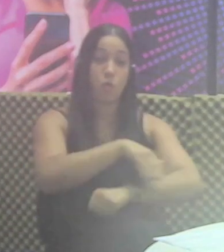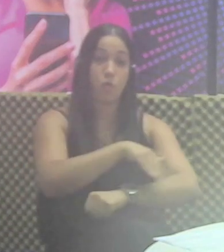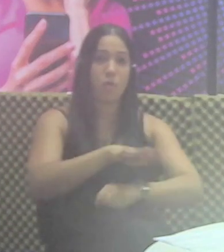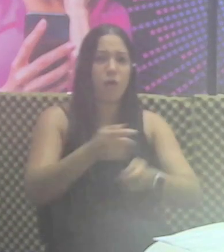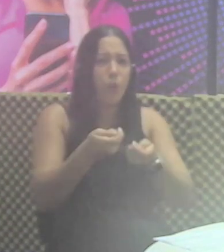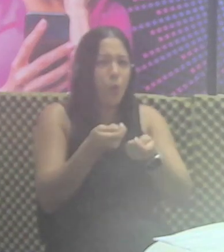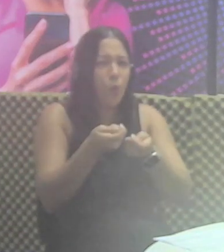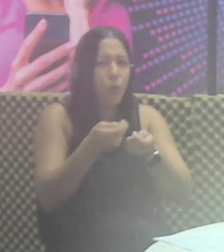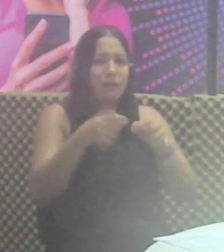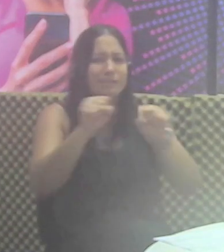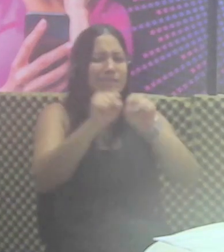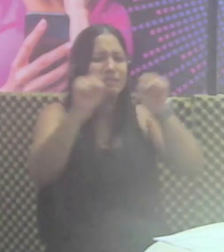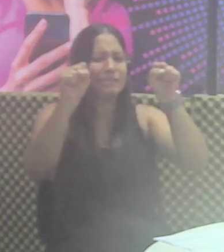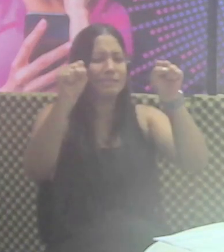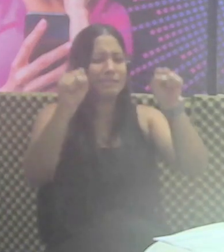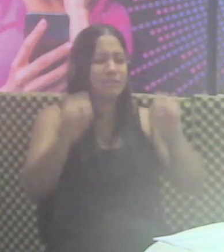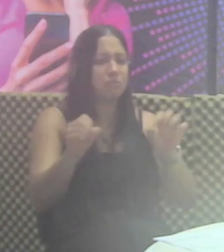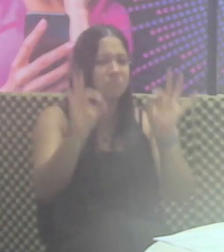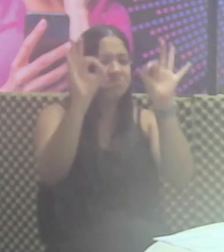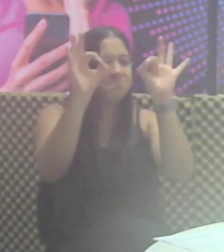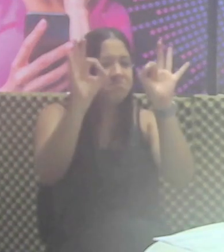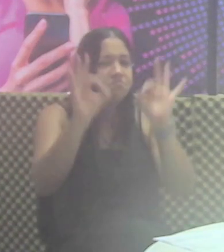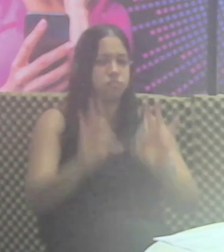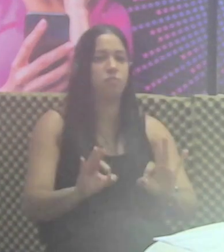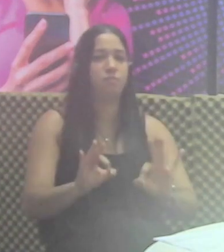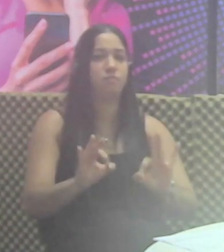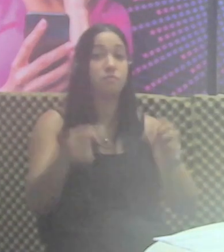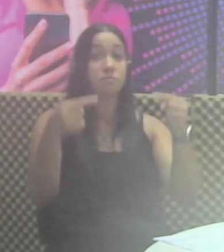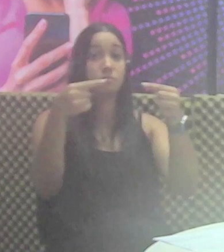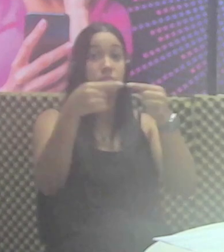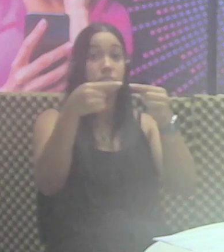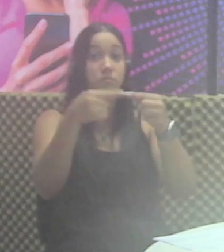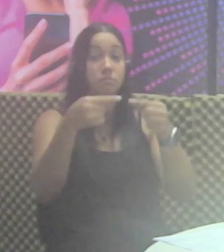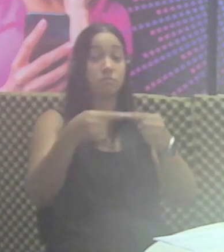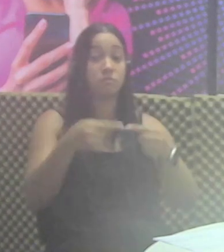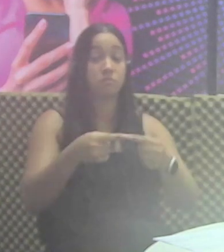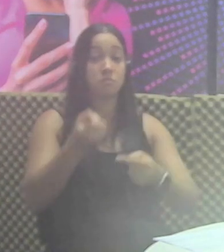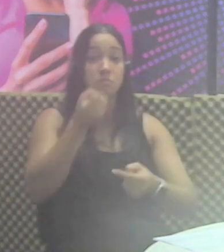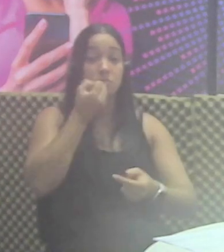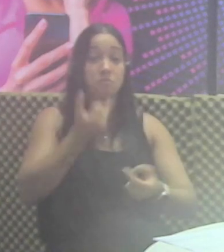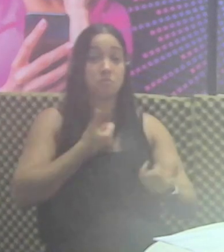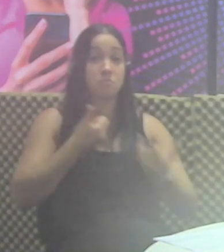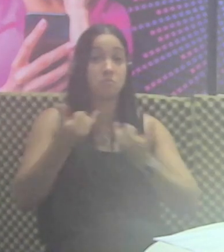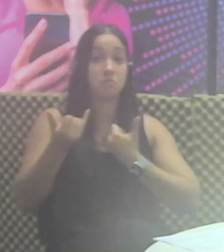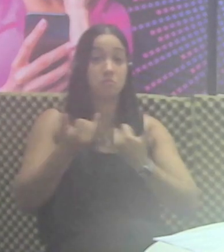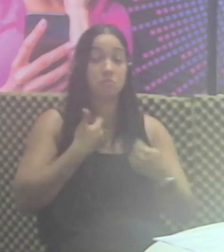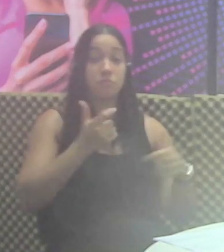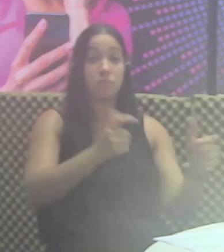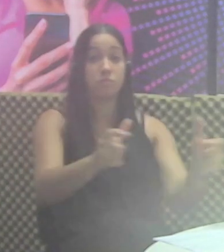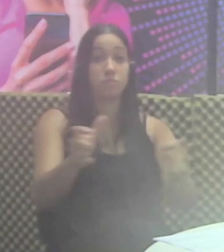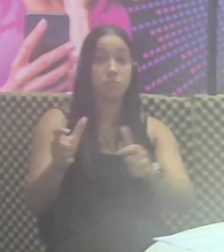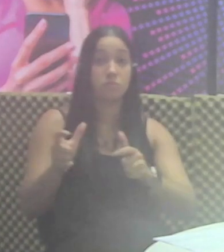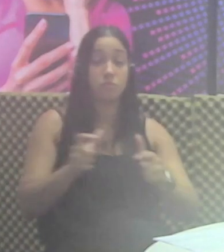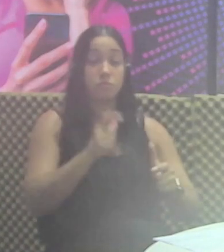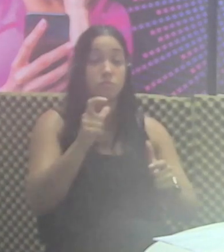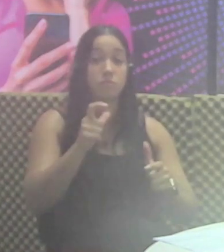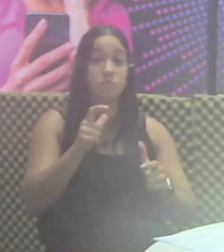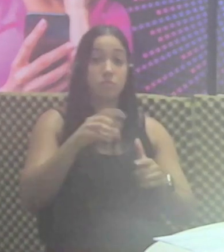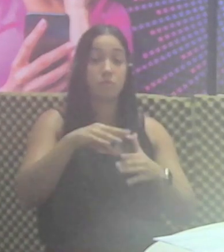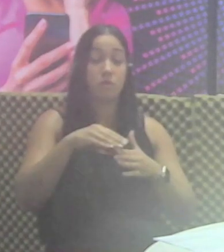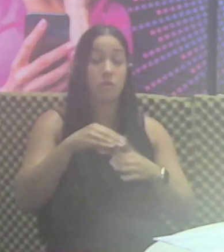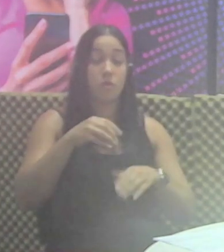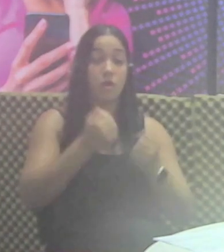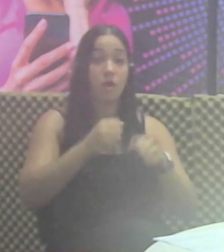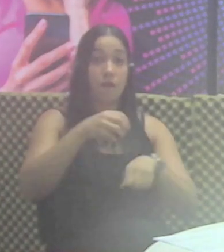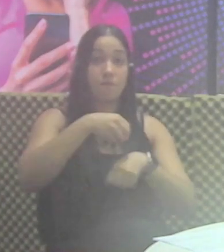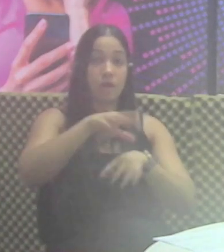controlado, sistematicamente controlado. Conforme vem as notificações e a infestação de cada local, nós vamos direcionando. São